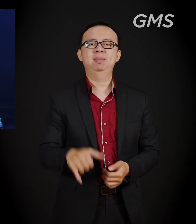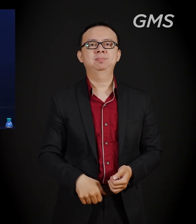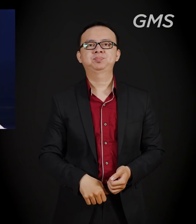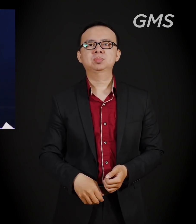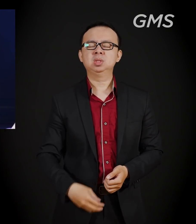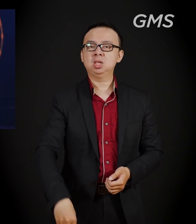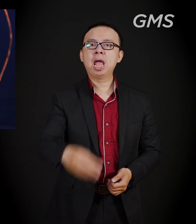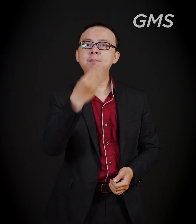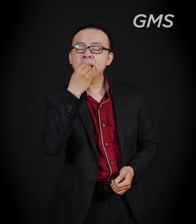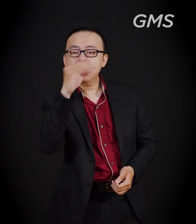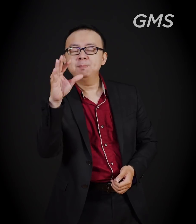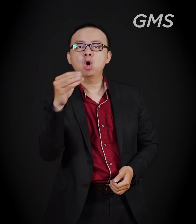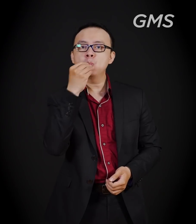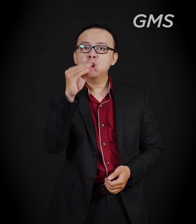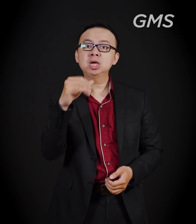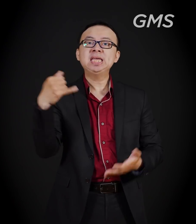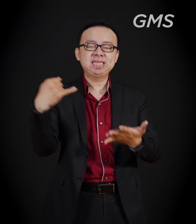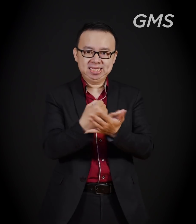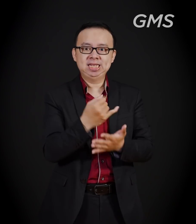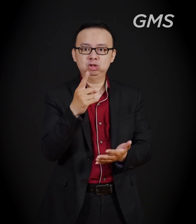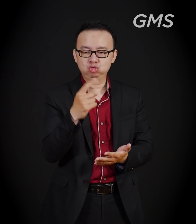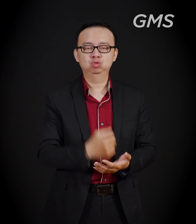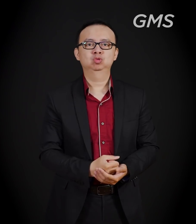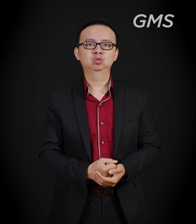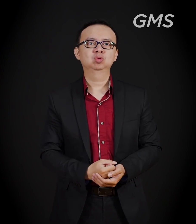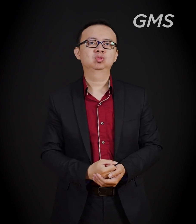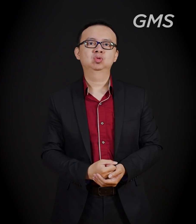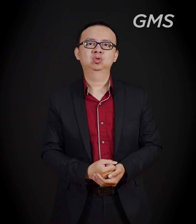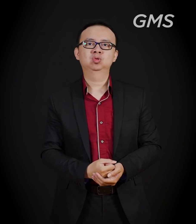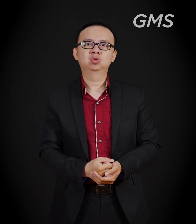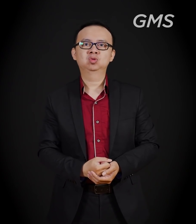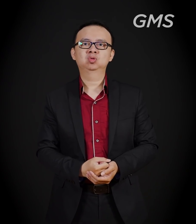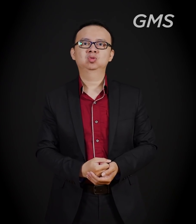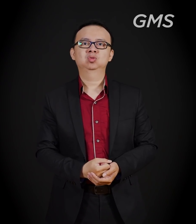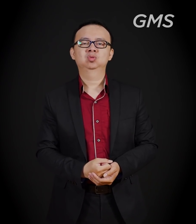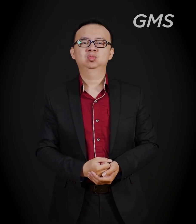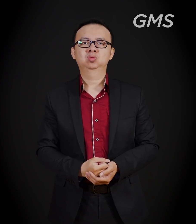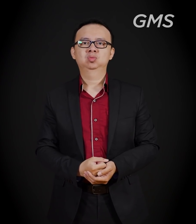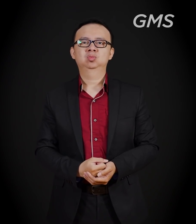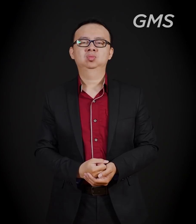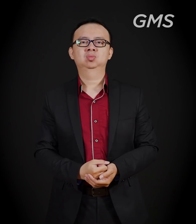pekabaran Injil. Ya, gue digratisin.